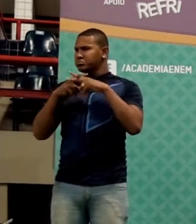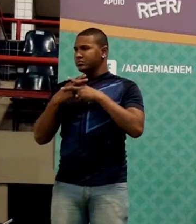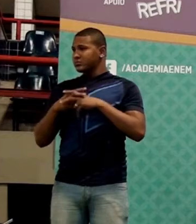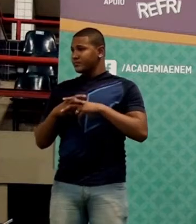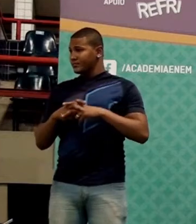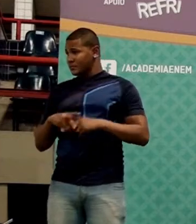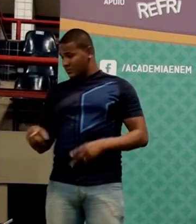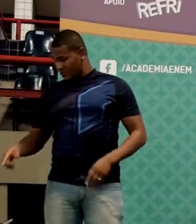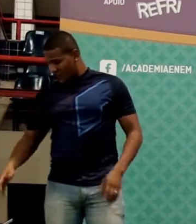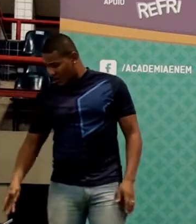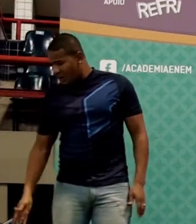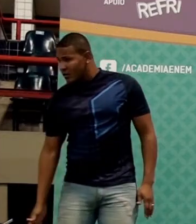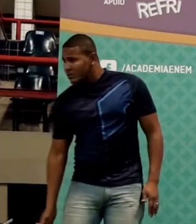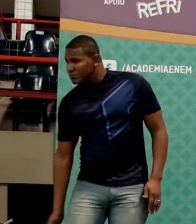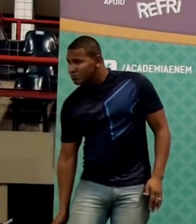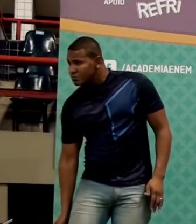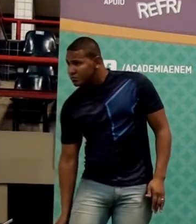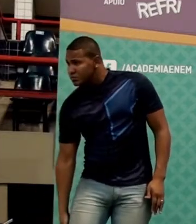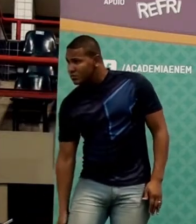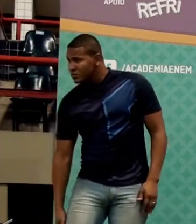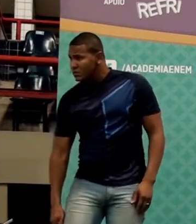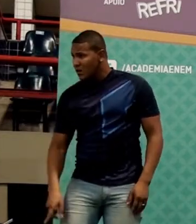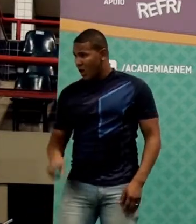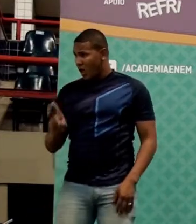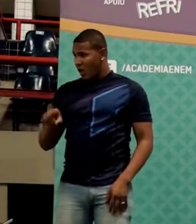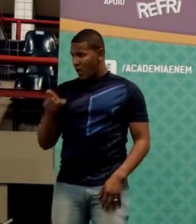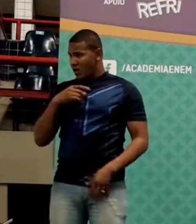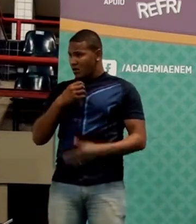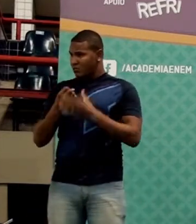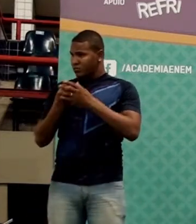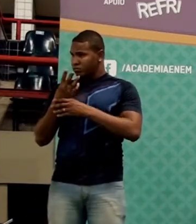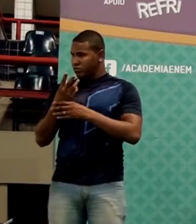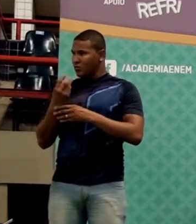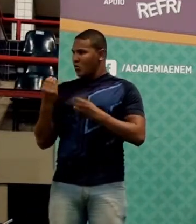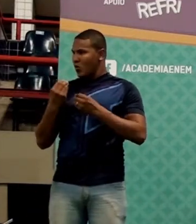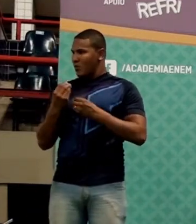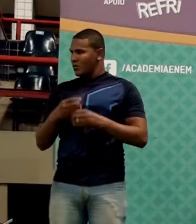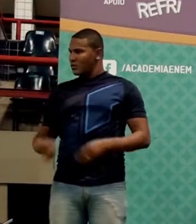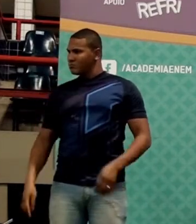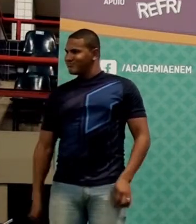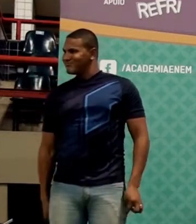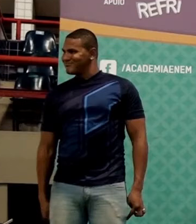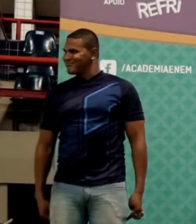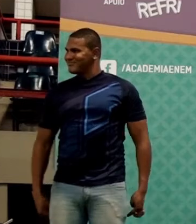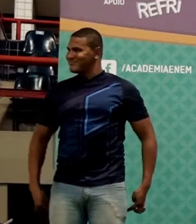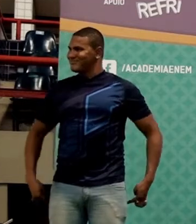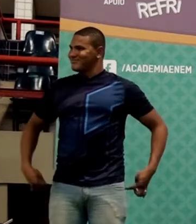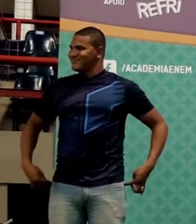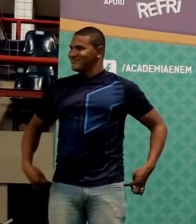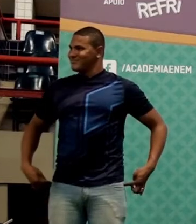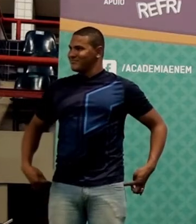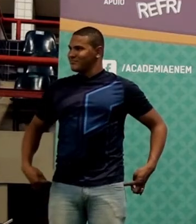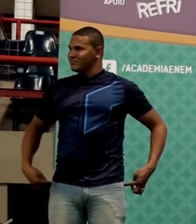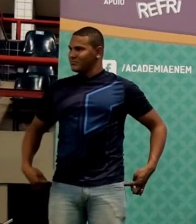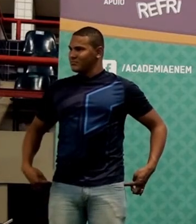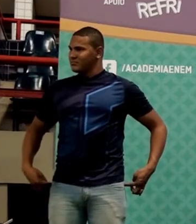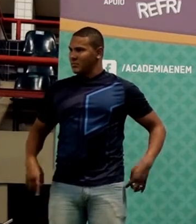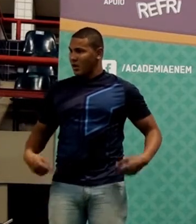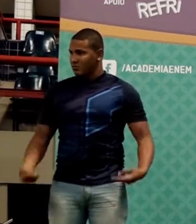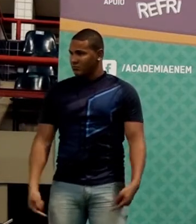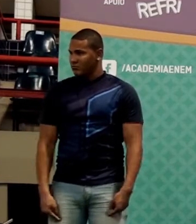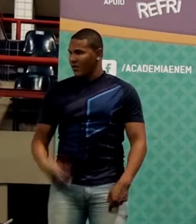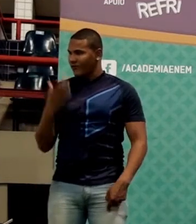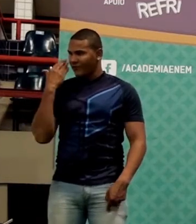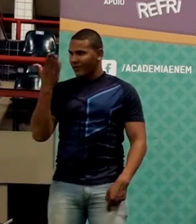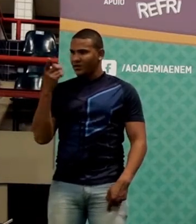foram feitas, esse canal de ligação ele vem por detrás, não é pela frente, é por detrás, porque ele fica mais